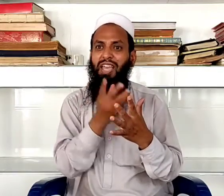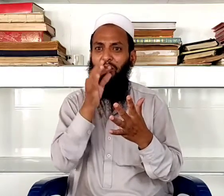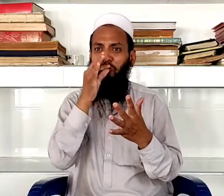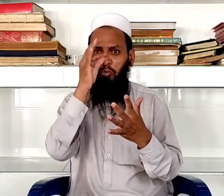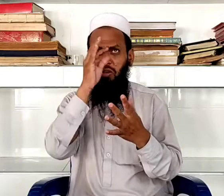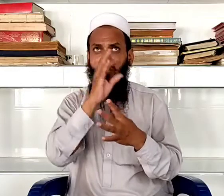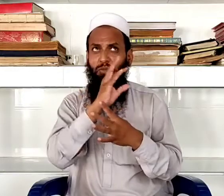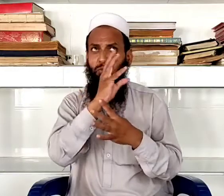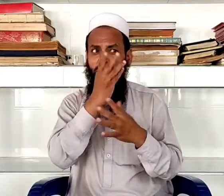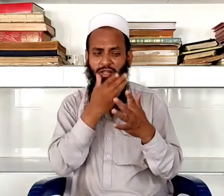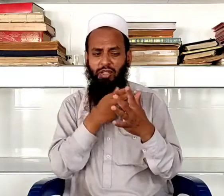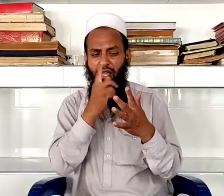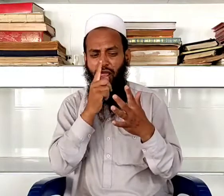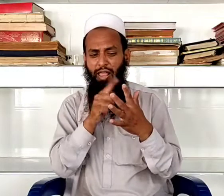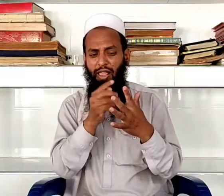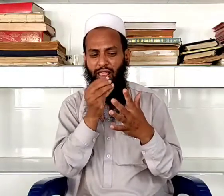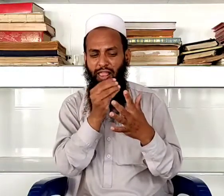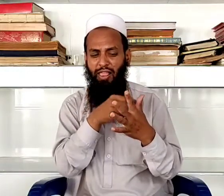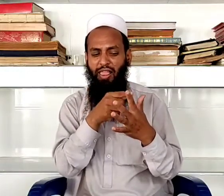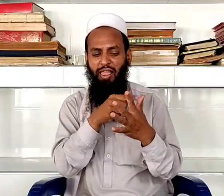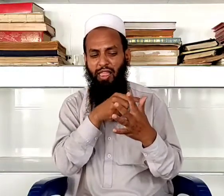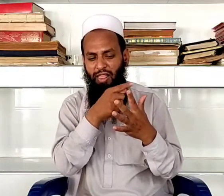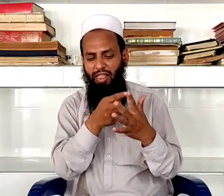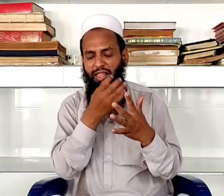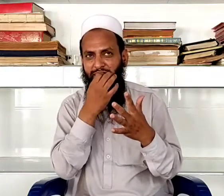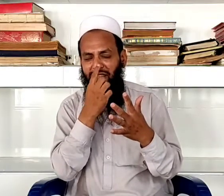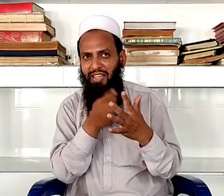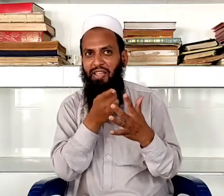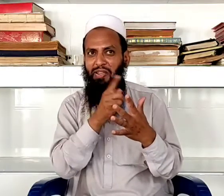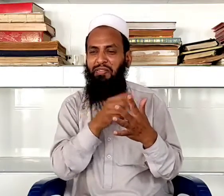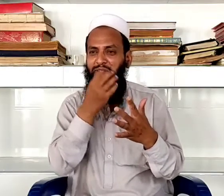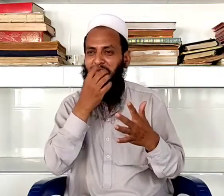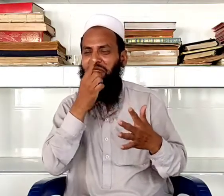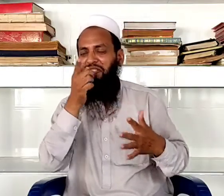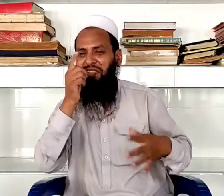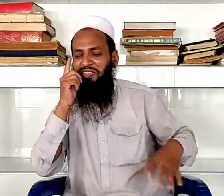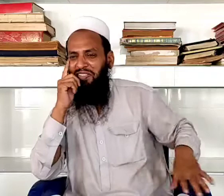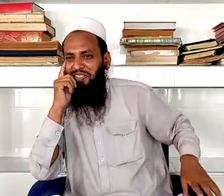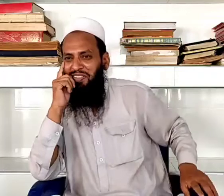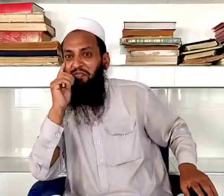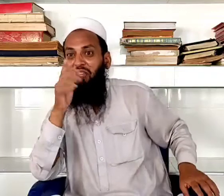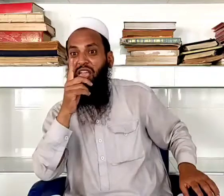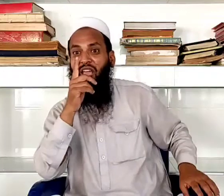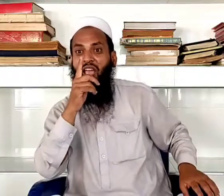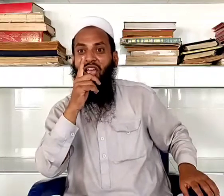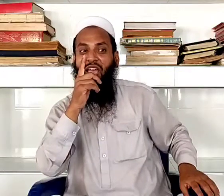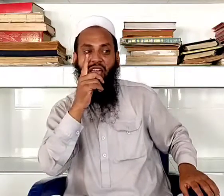दोरे दामाद किस तरह ने जनाबे रसूलुल्लाह सल्लल्लाहु अलैहि वसल्लम की